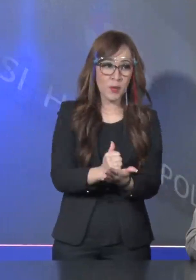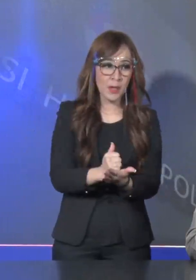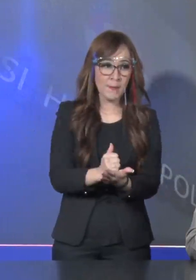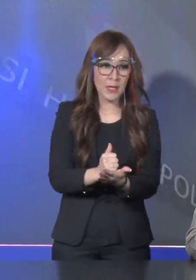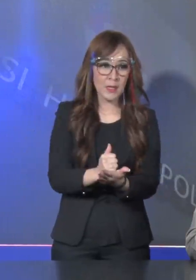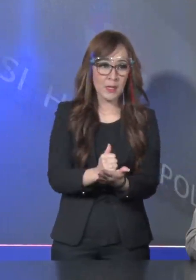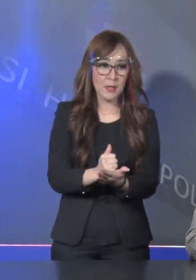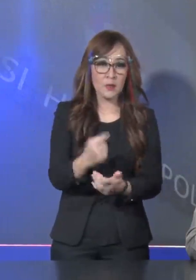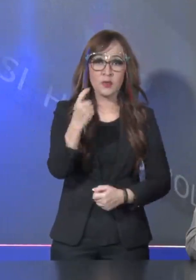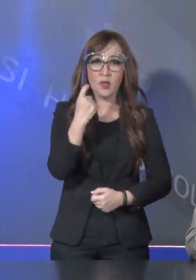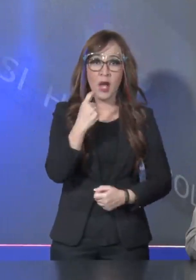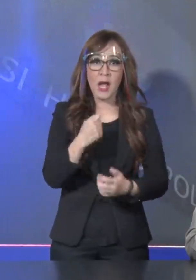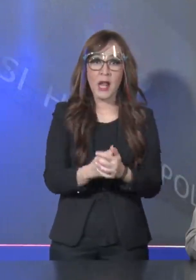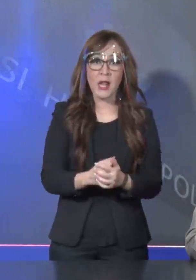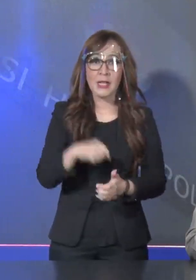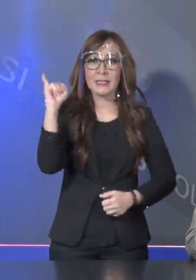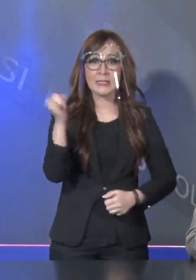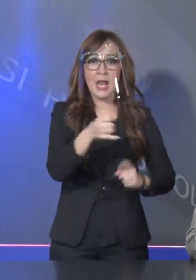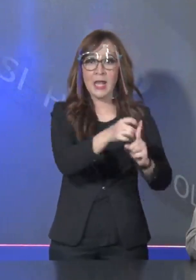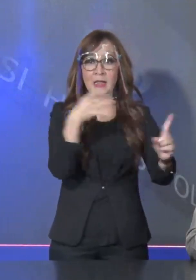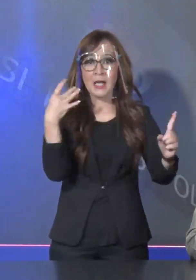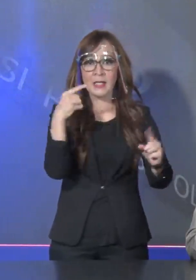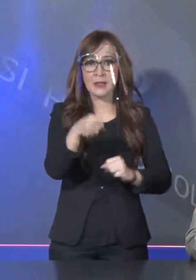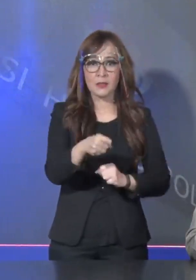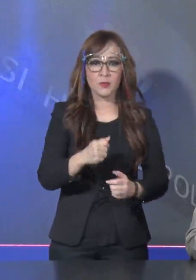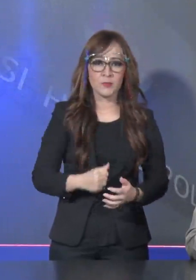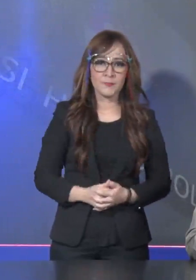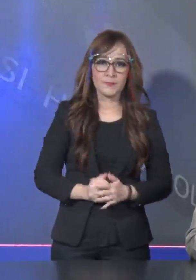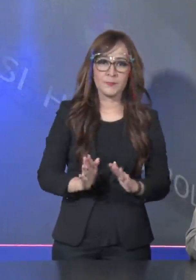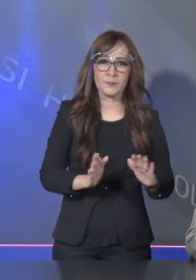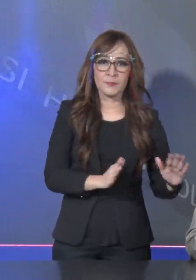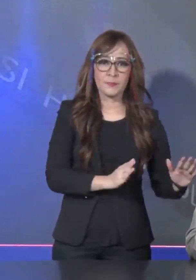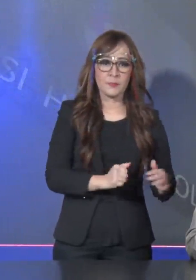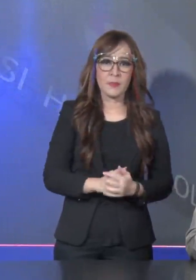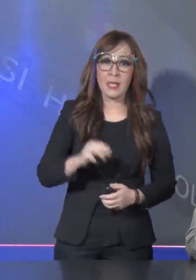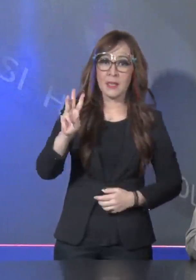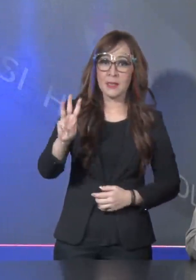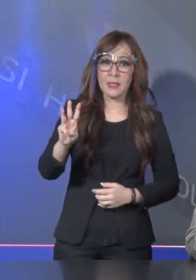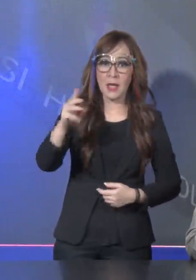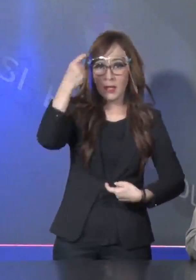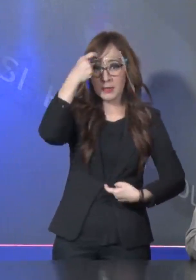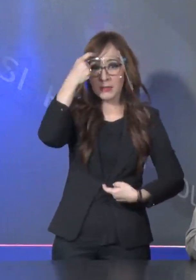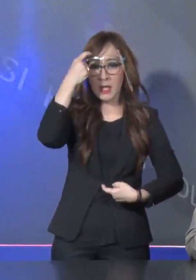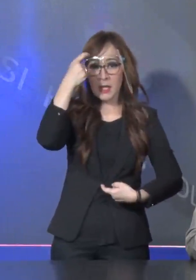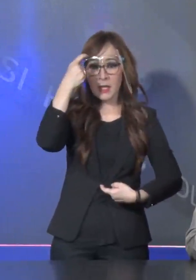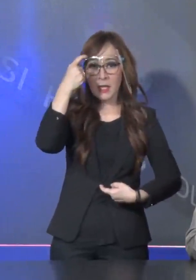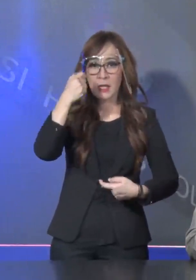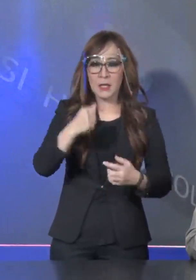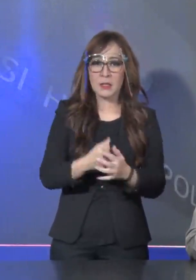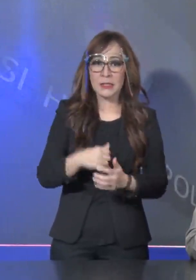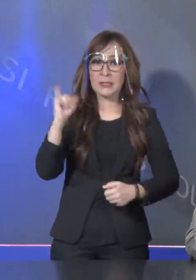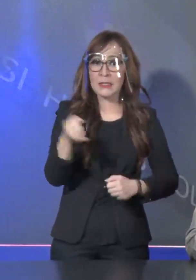salah sasaran tersebut. Lanjut. Pak, ini yang 3 tersangka polisi yang penembakan ini siapa